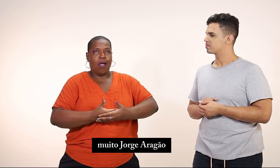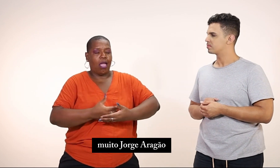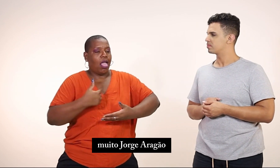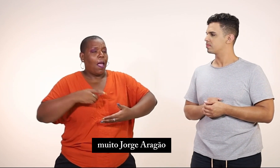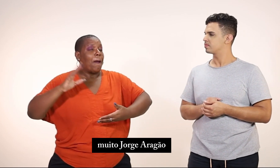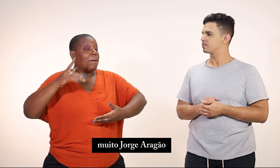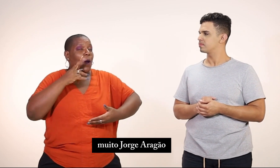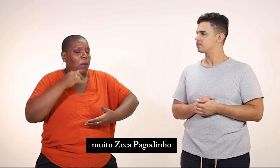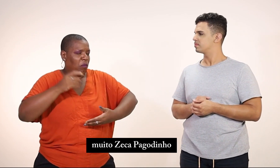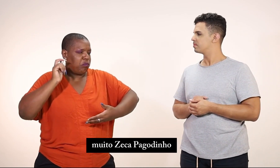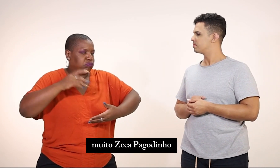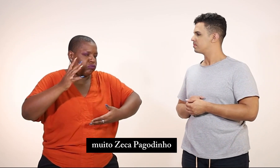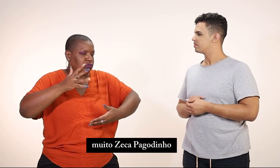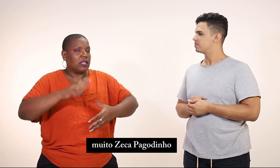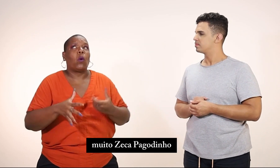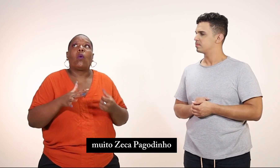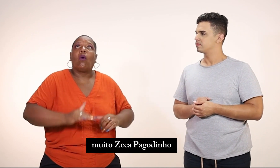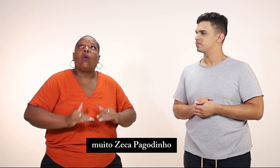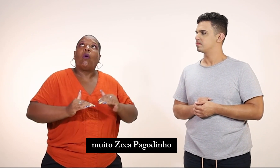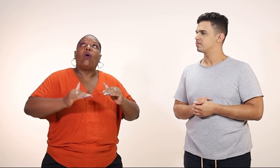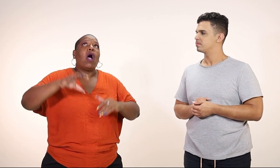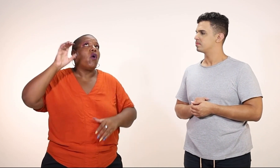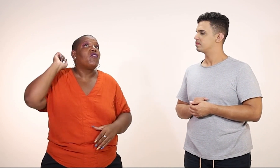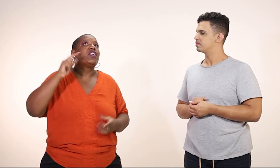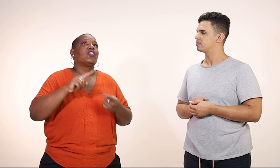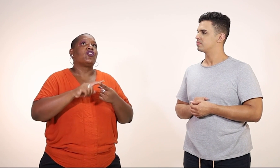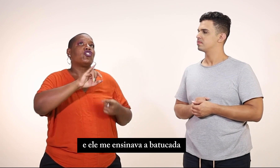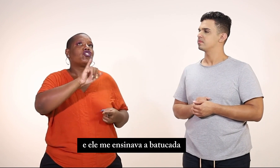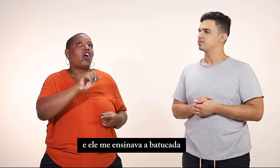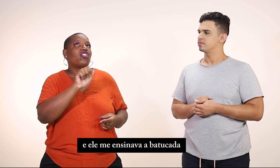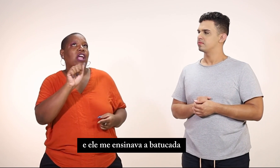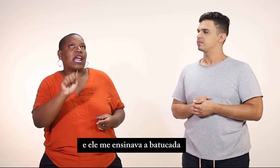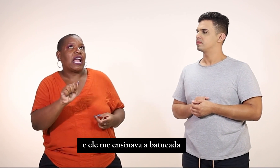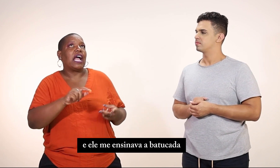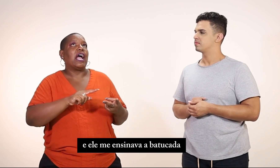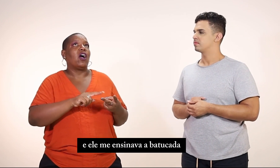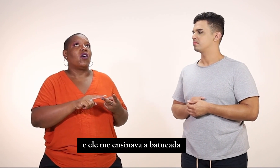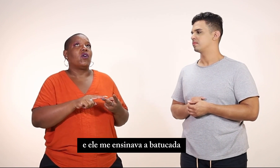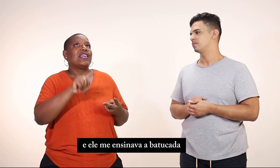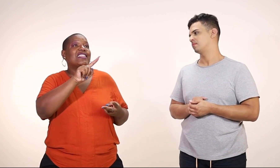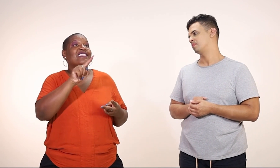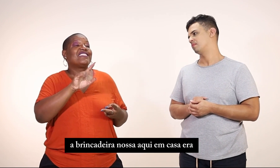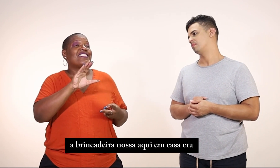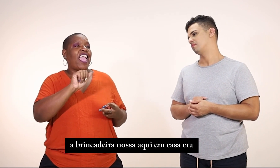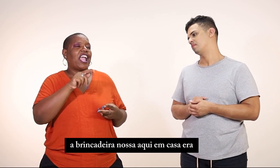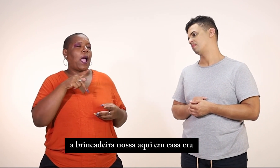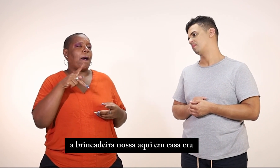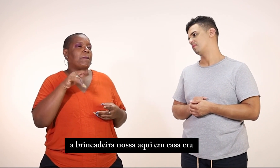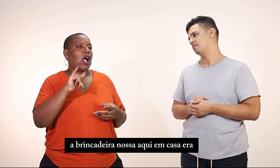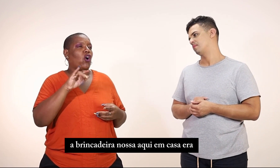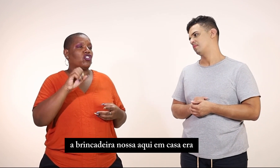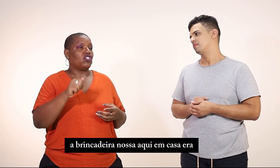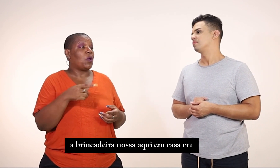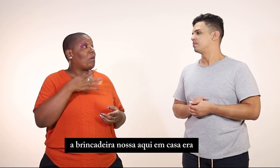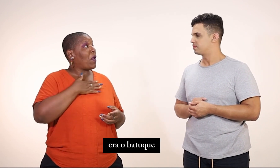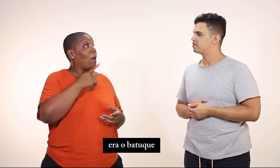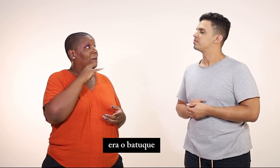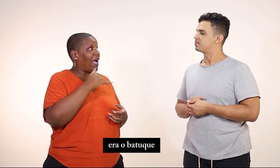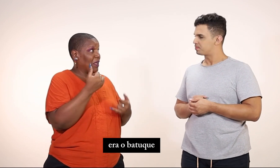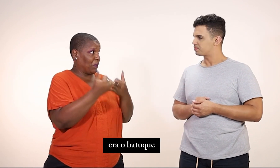Jorge Aragão, muito Zeca Pagodinho. E ele me ensinava a batucada. A brincadeira nossa aqui em casa era o batuque. Era